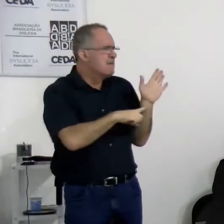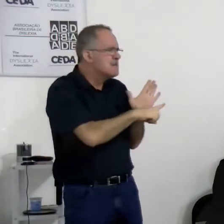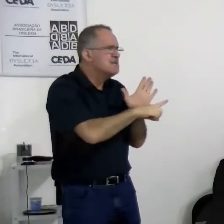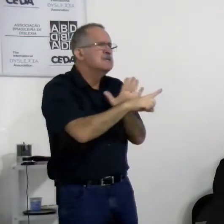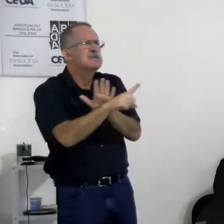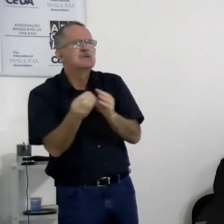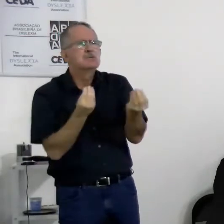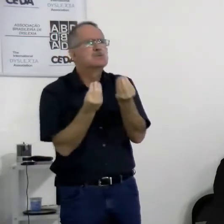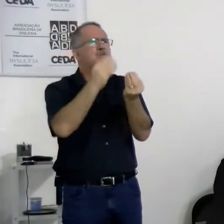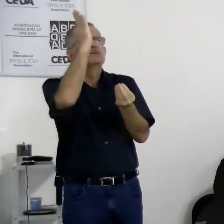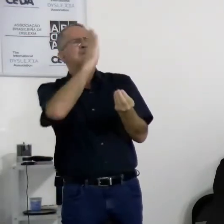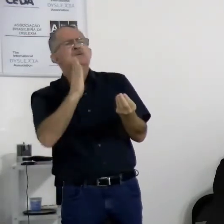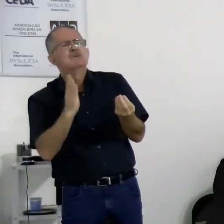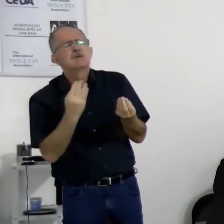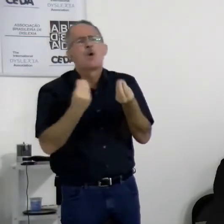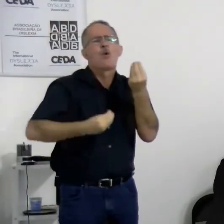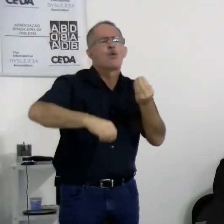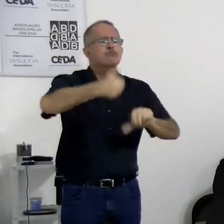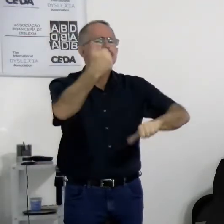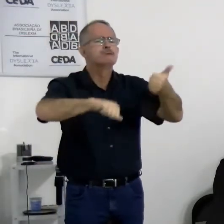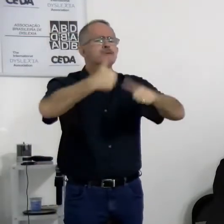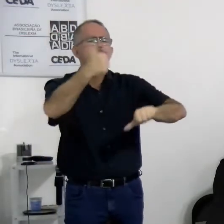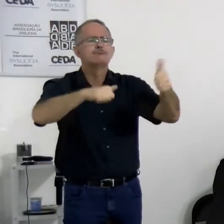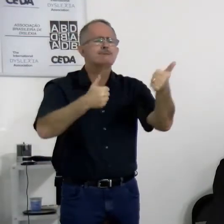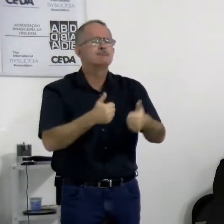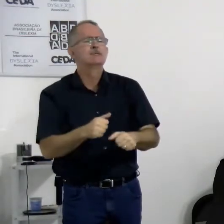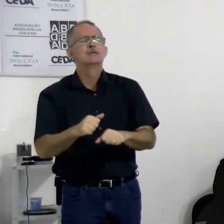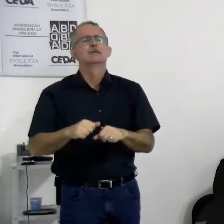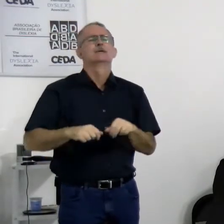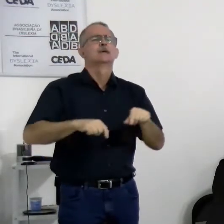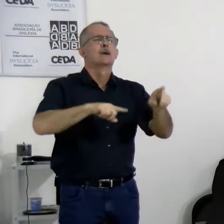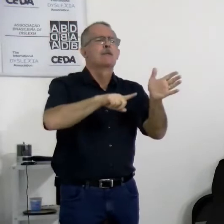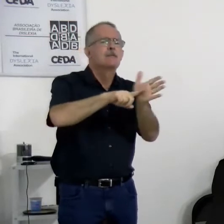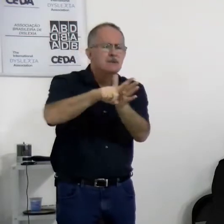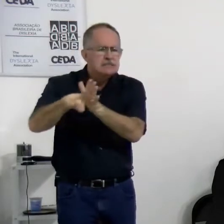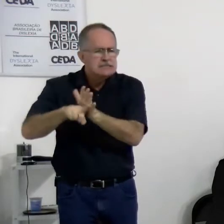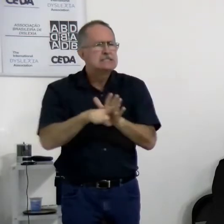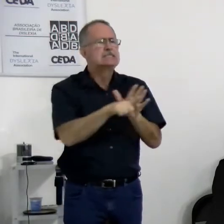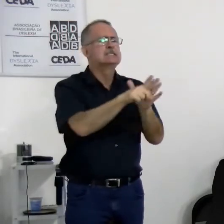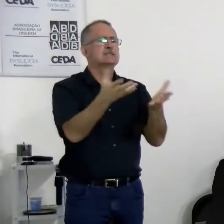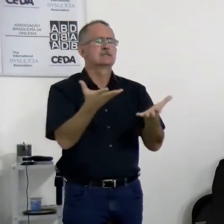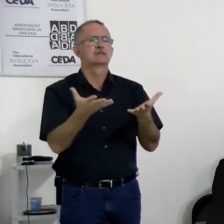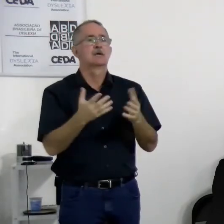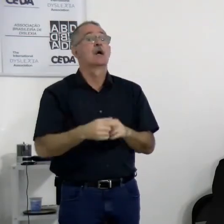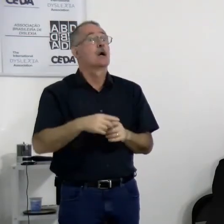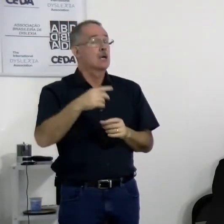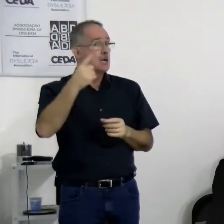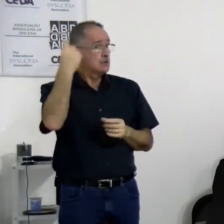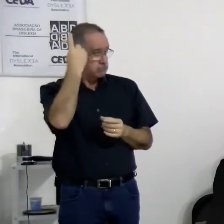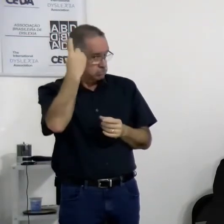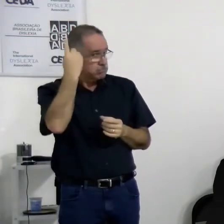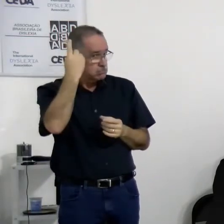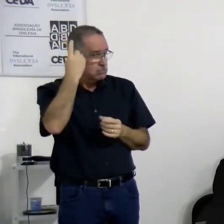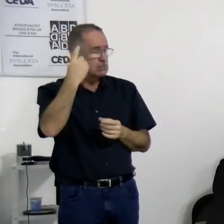o Brasil que a gente fazia de avaliação, de intervenção, de pesquisa. E foi, isso foi no primeiro dia. No segundo